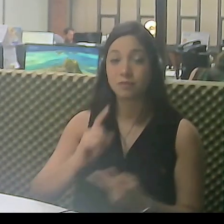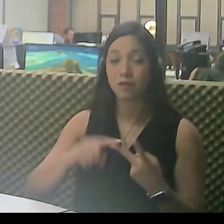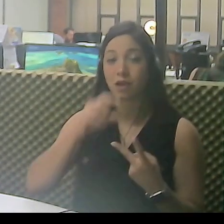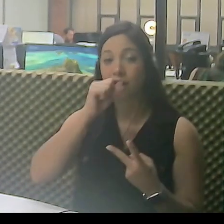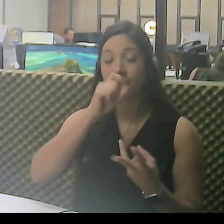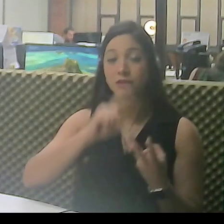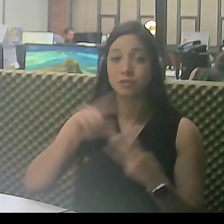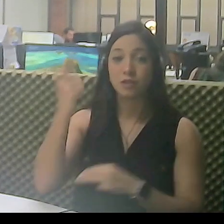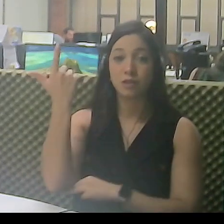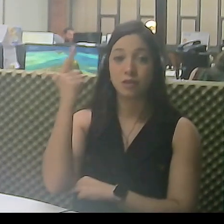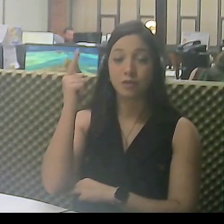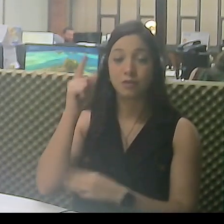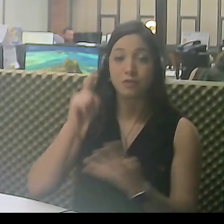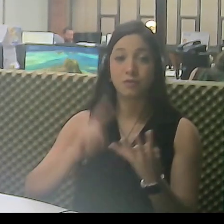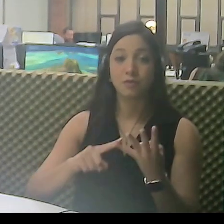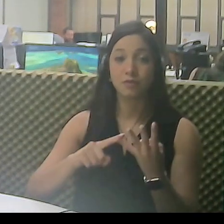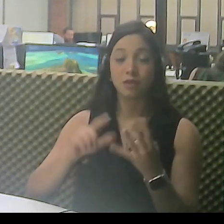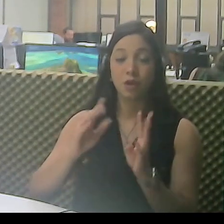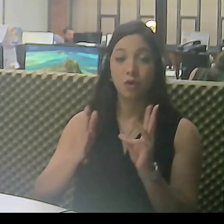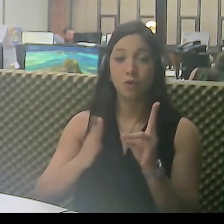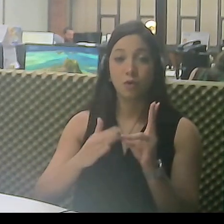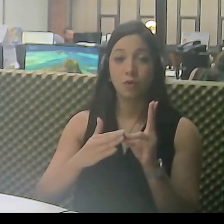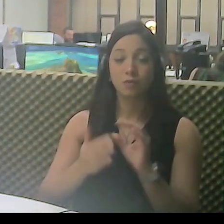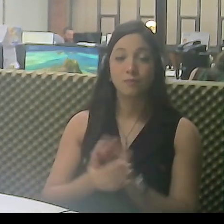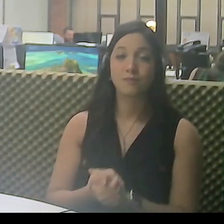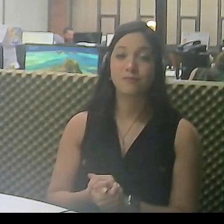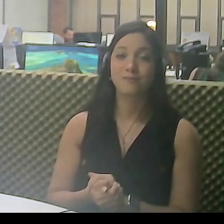Laranjeiras, Luizote de Freitas e Guarani. Giro de